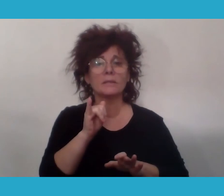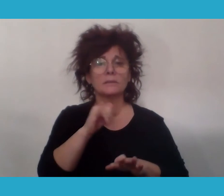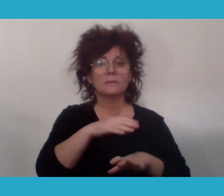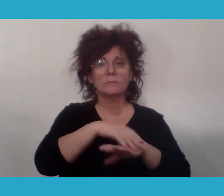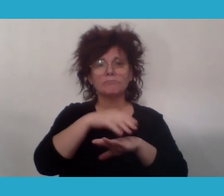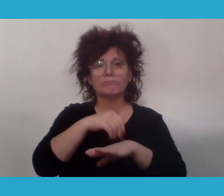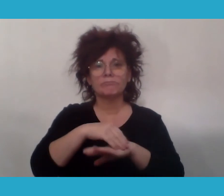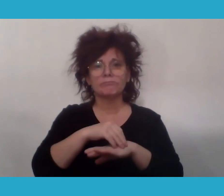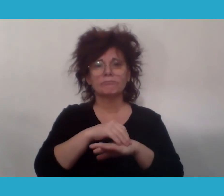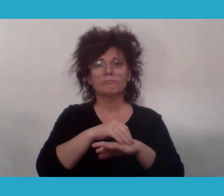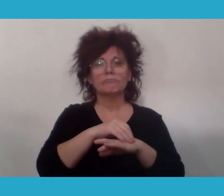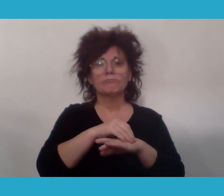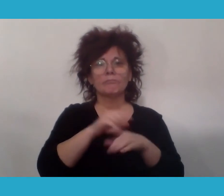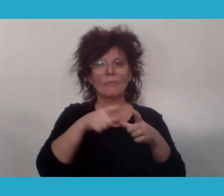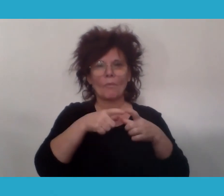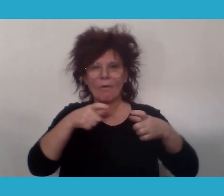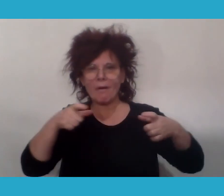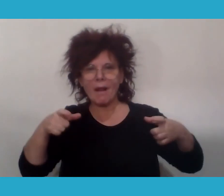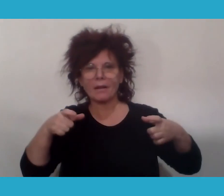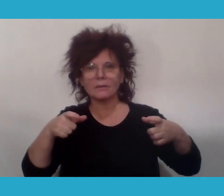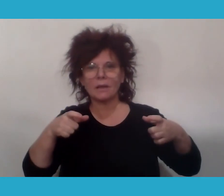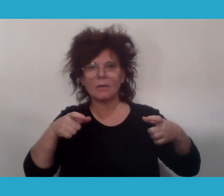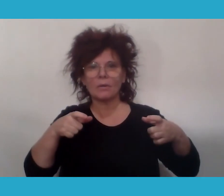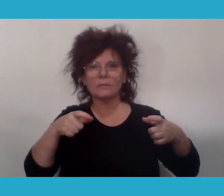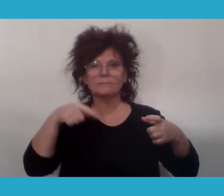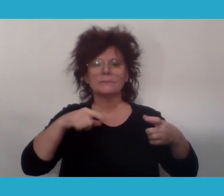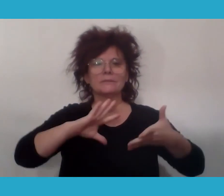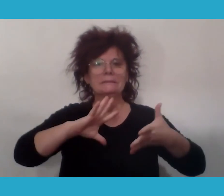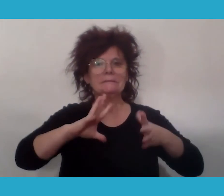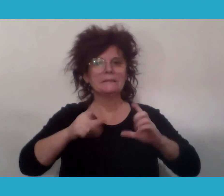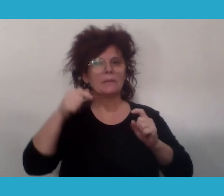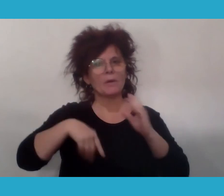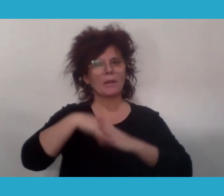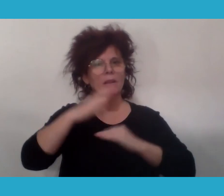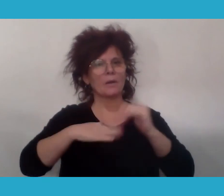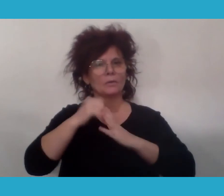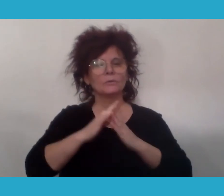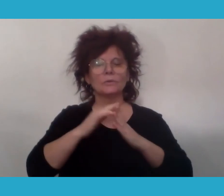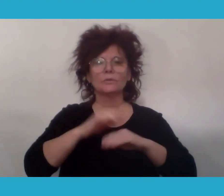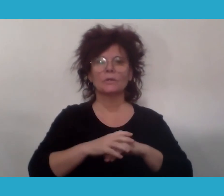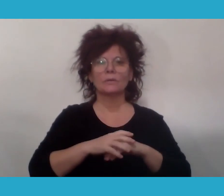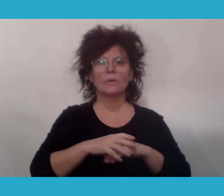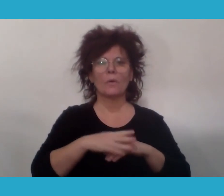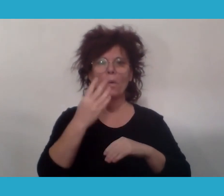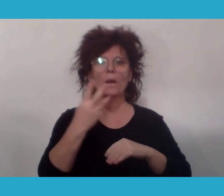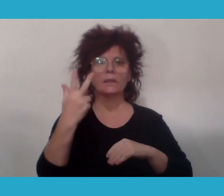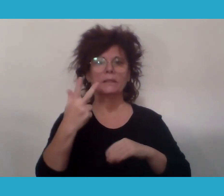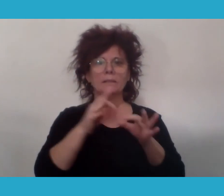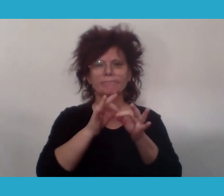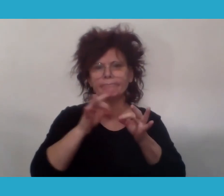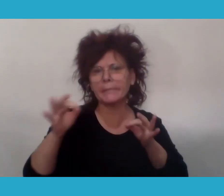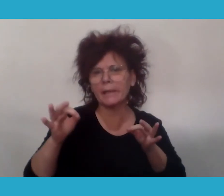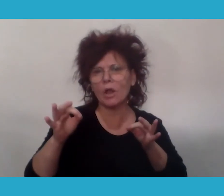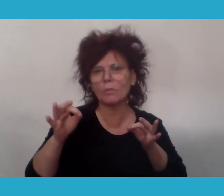que una superficie de suelo con un largo rectángulo se vería afectado por esta obra. Se multiplica 43 kilómetros de largo